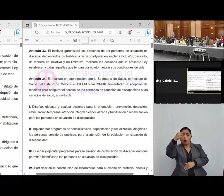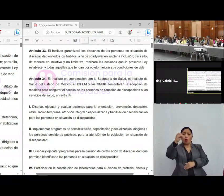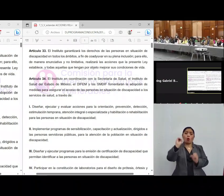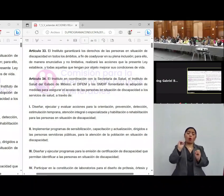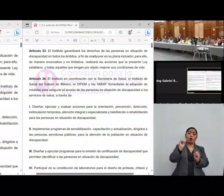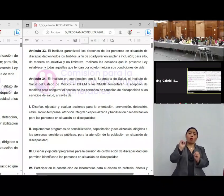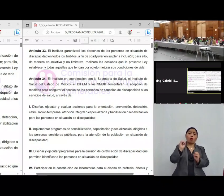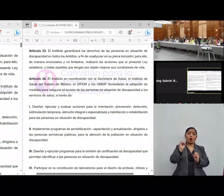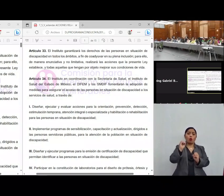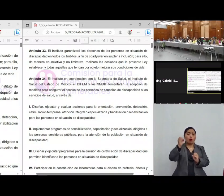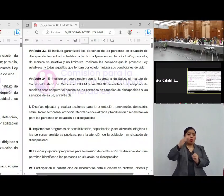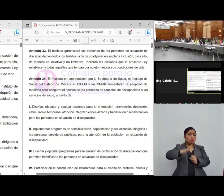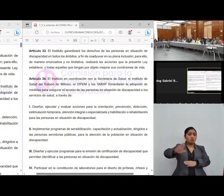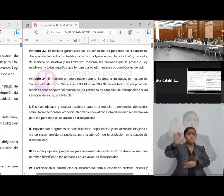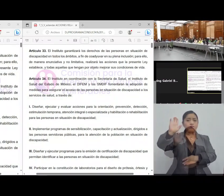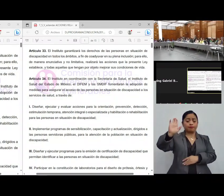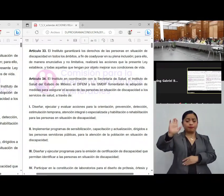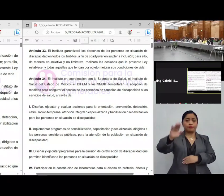33.